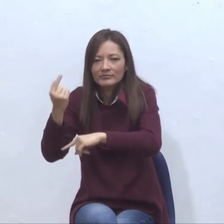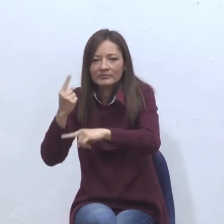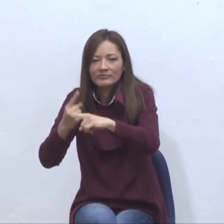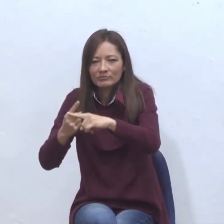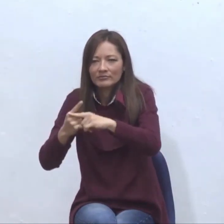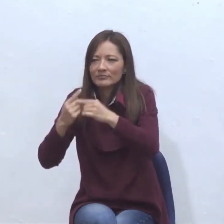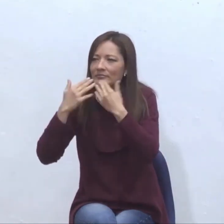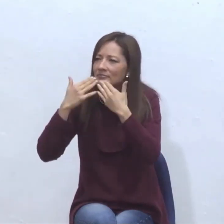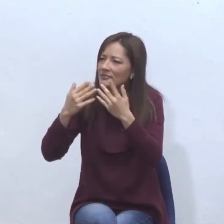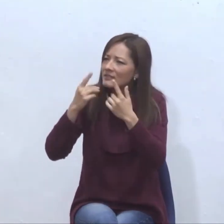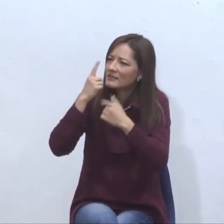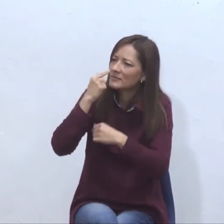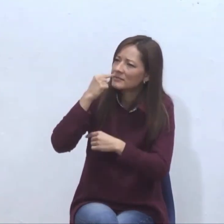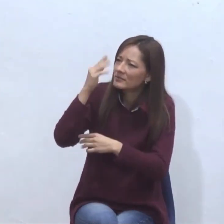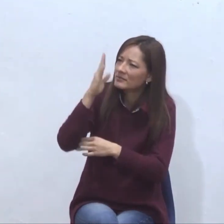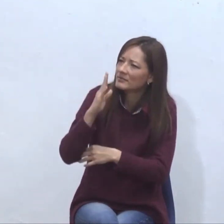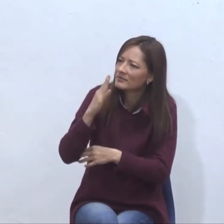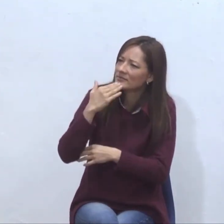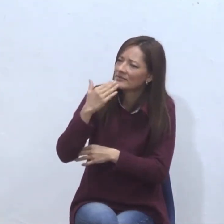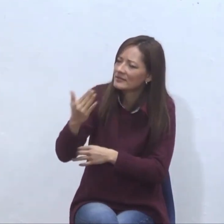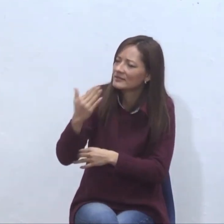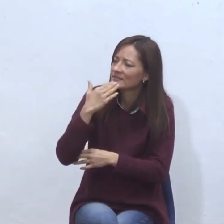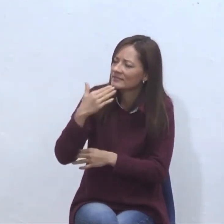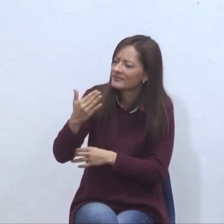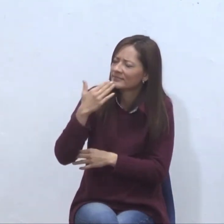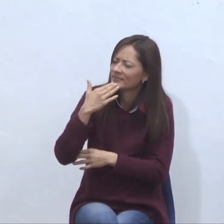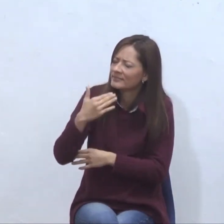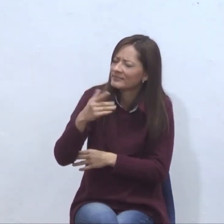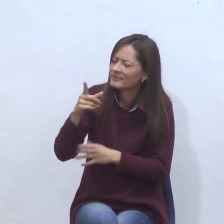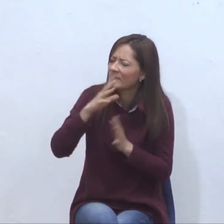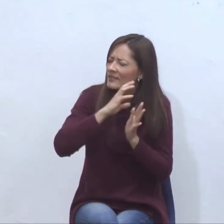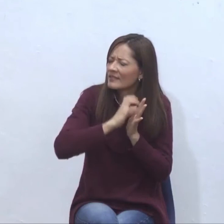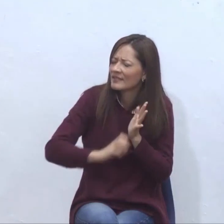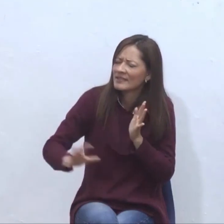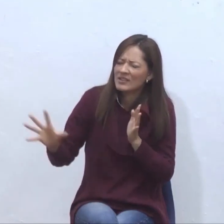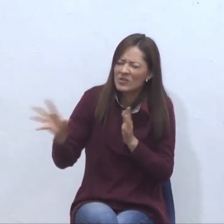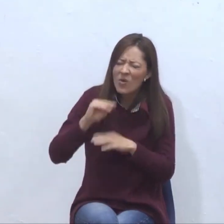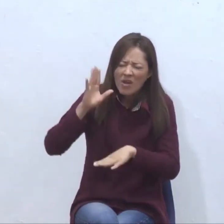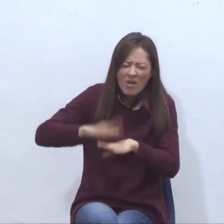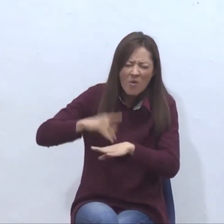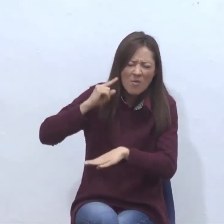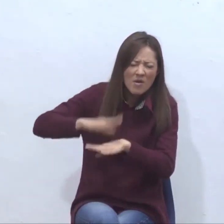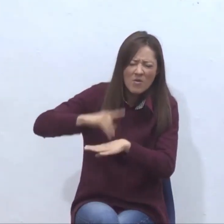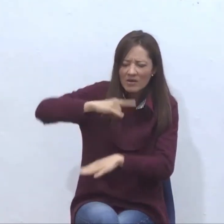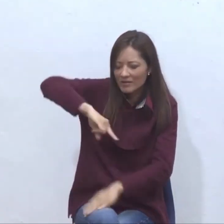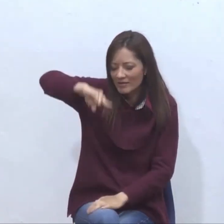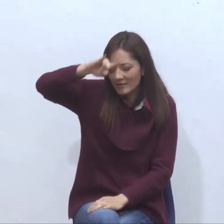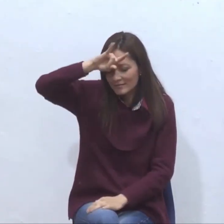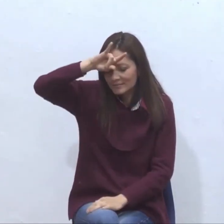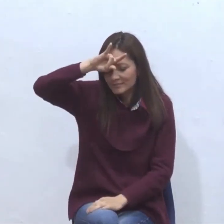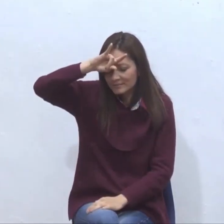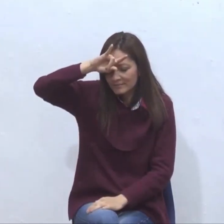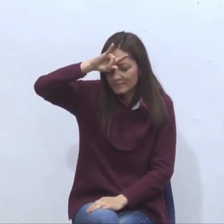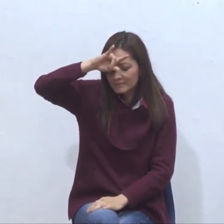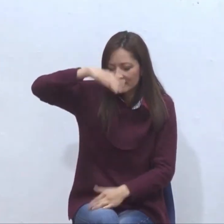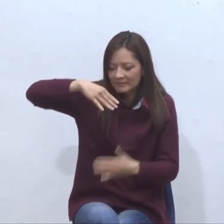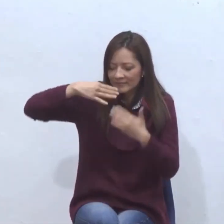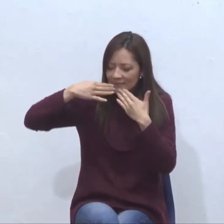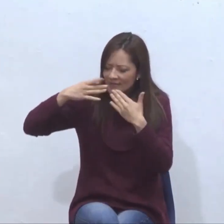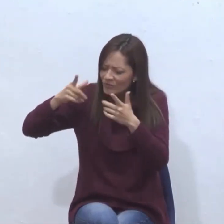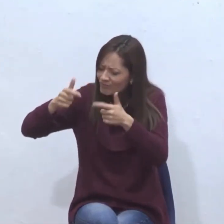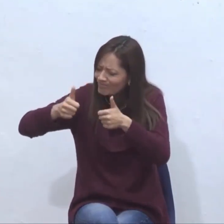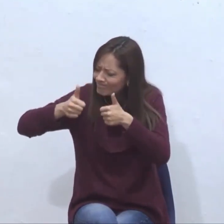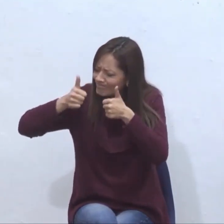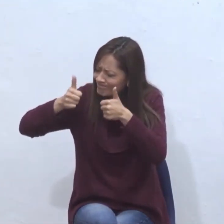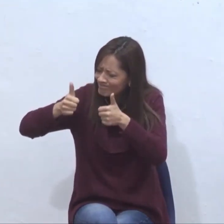que gracias, Padre, gracias, porque tú quitaste toda acusación del enemigo. Gracias, Señor, tan bueno